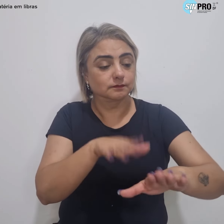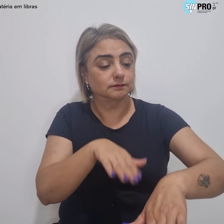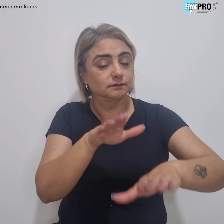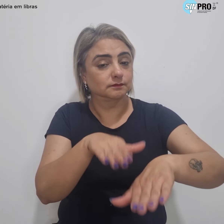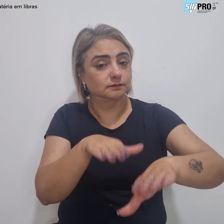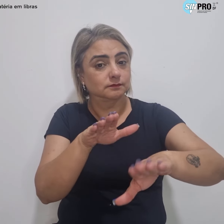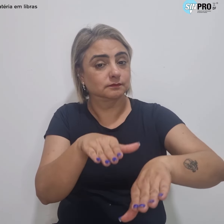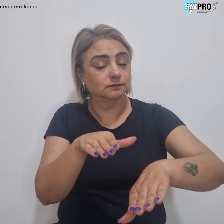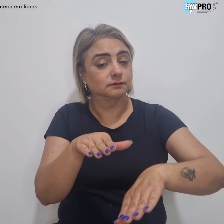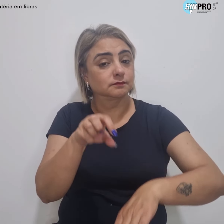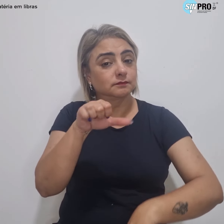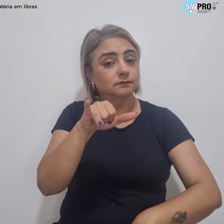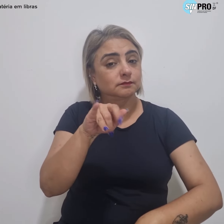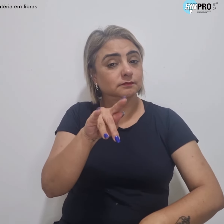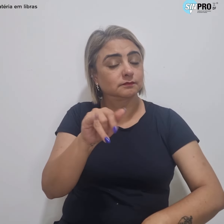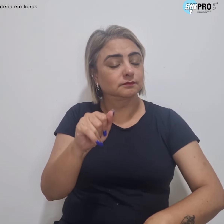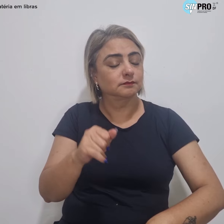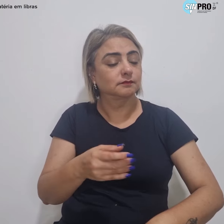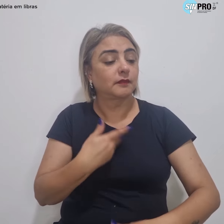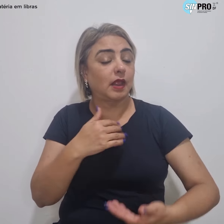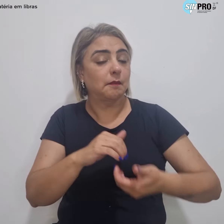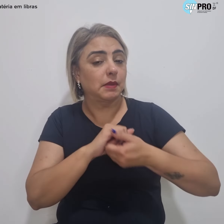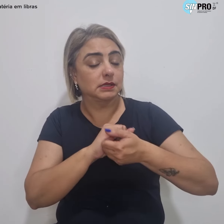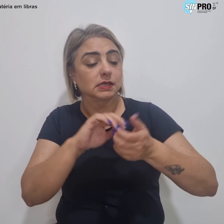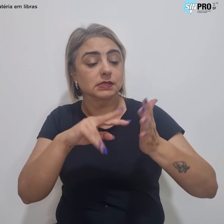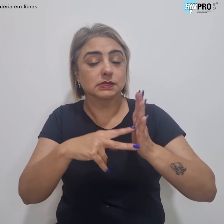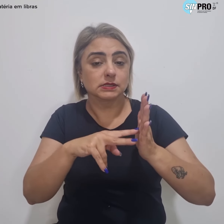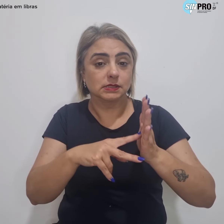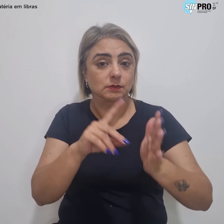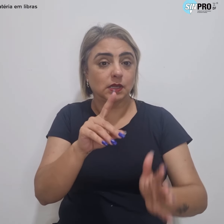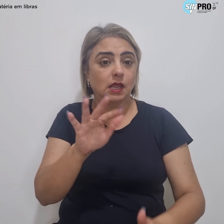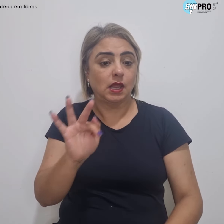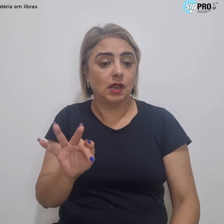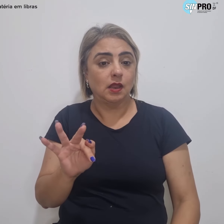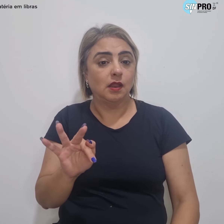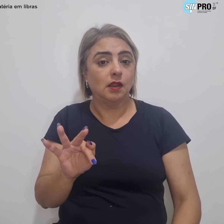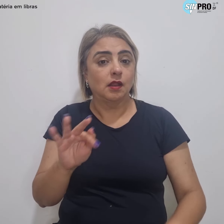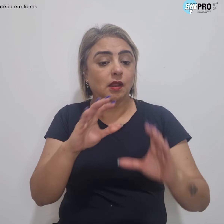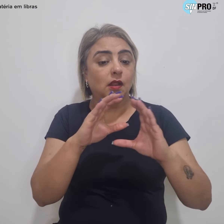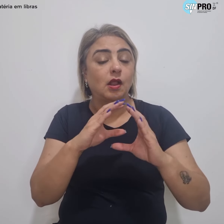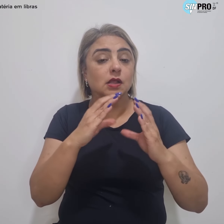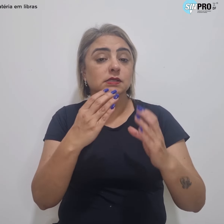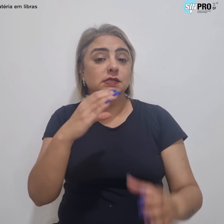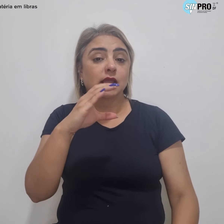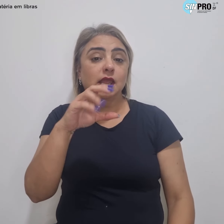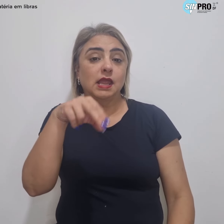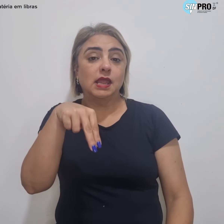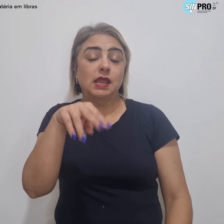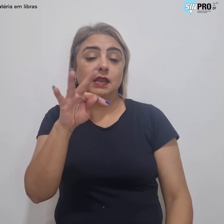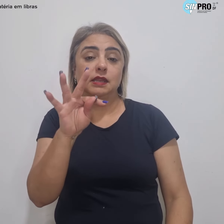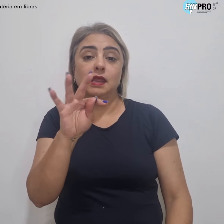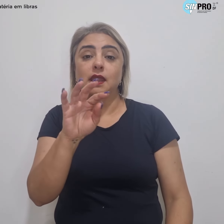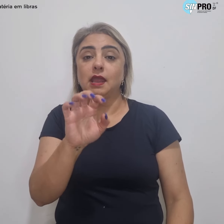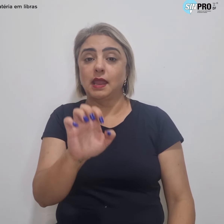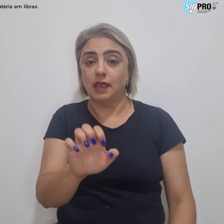Margaridas é uma parceria do Simpro DF, da Confederação Nacional dos Trabalhadores na